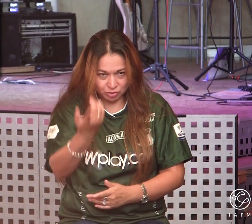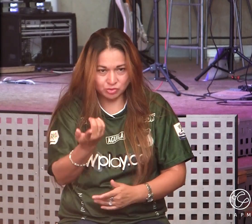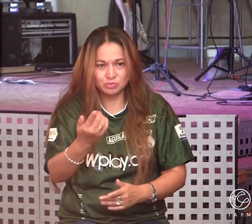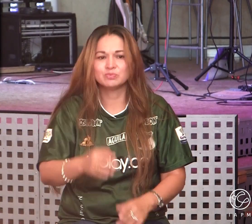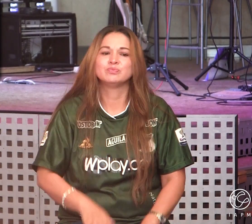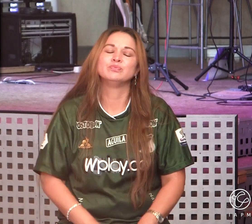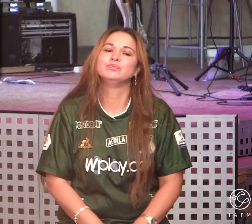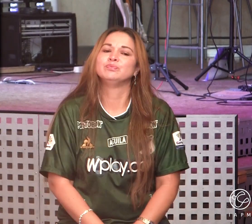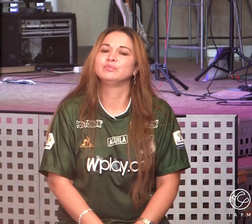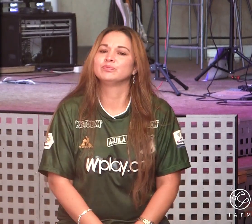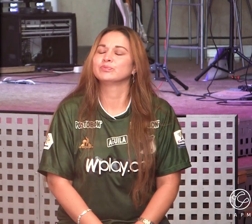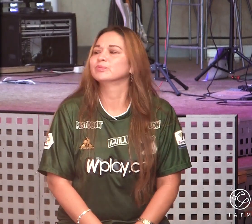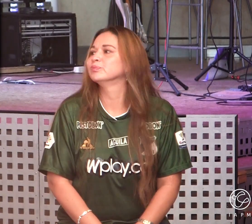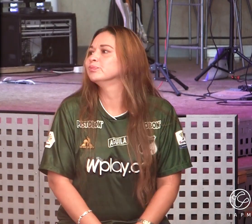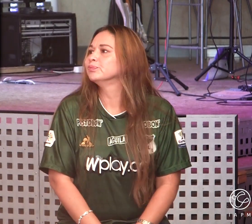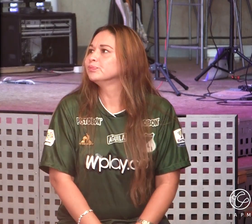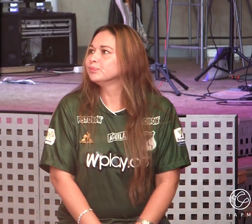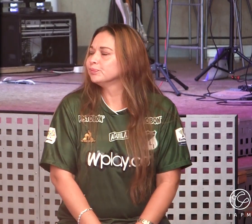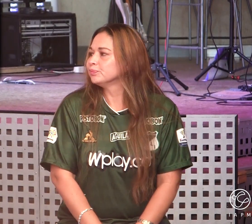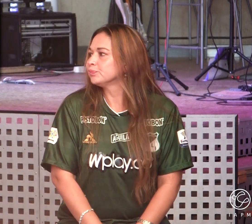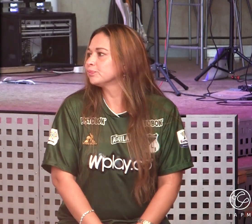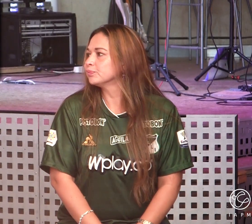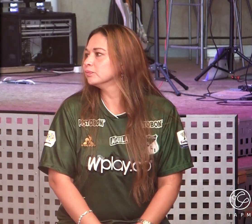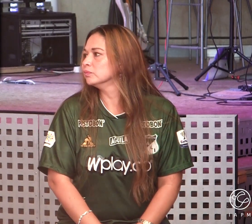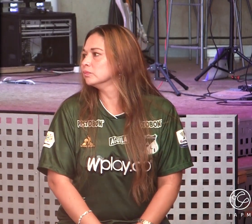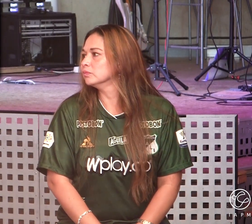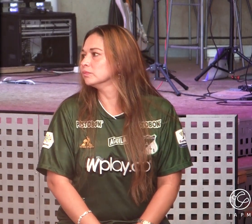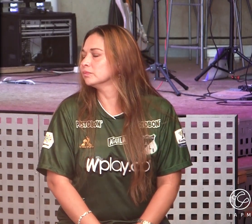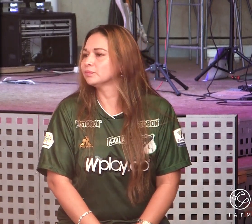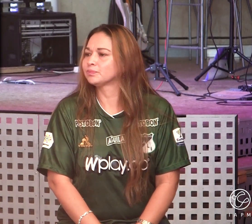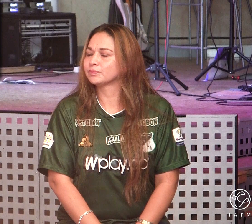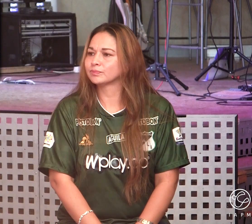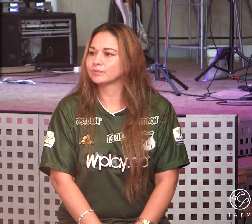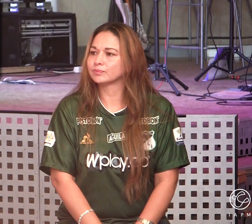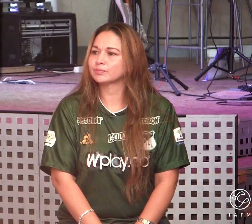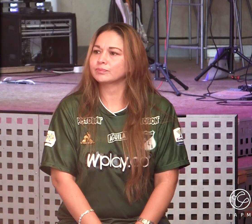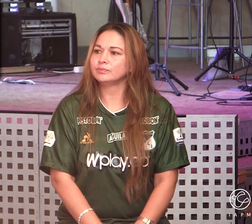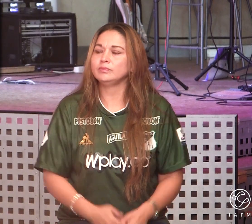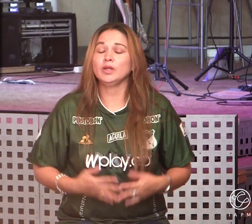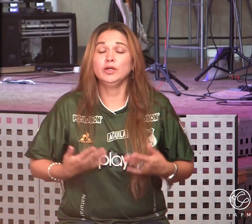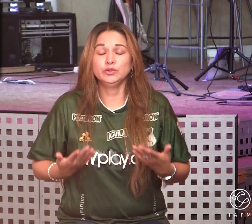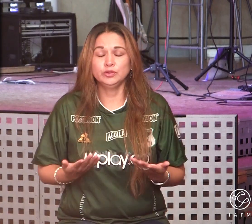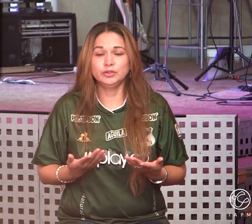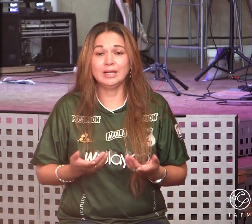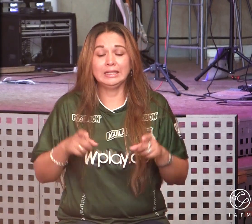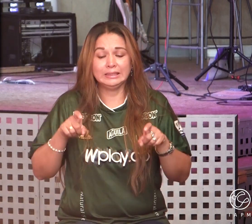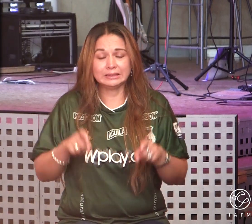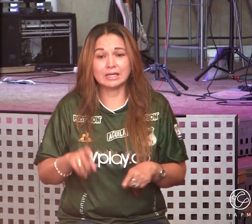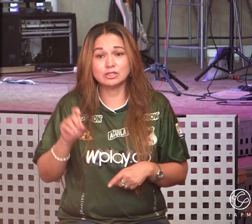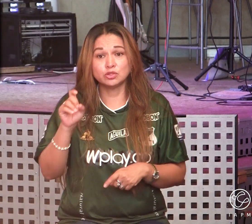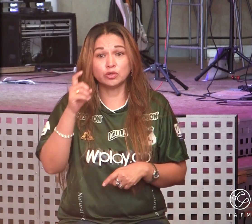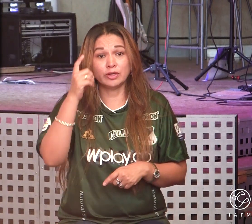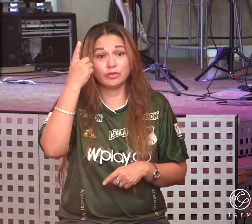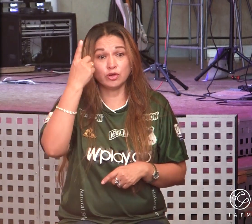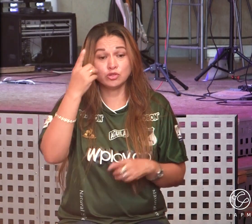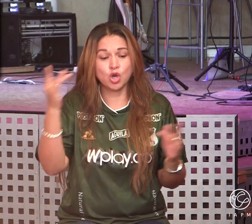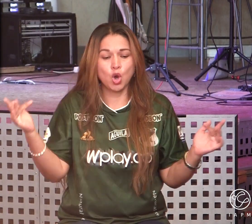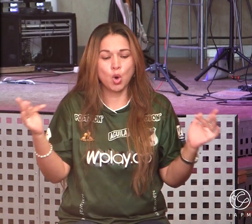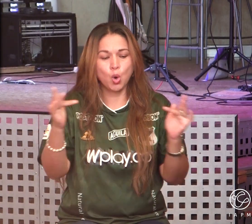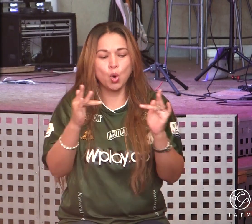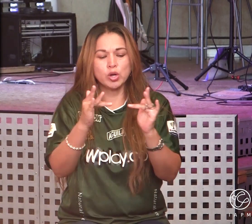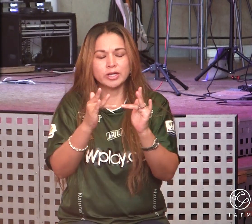que fuera la primera experiencia de él fuera la del descanso de Dios, para aprender a moverse en esa dimensión, conexión con